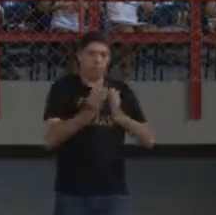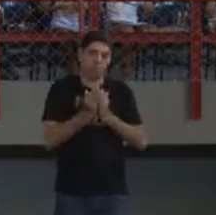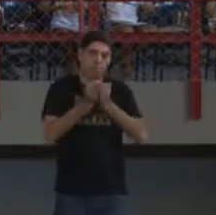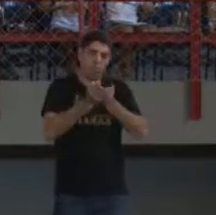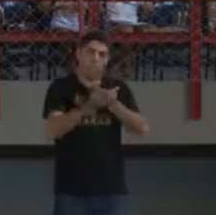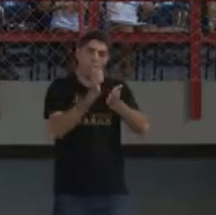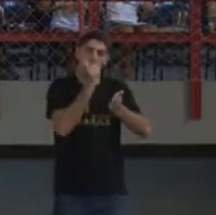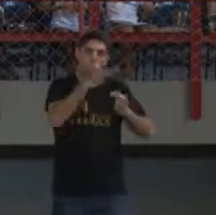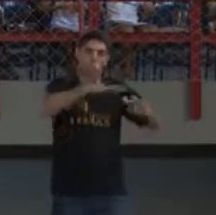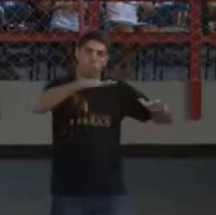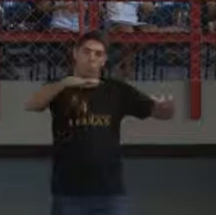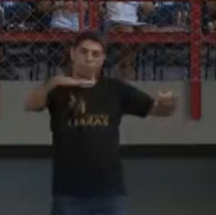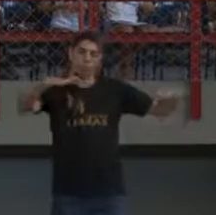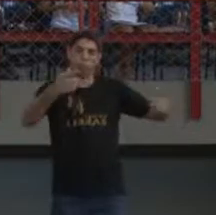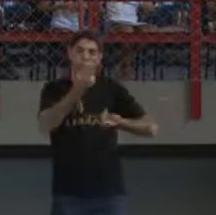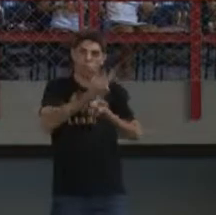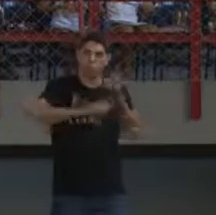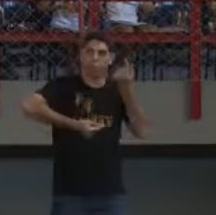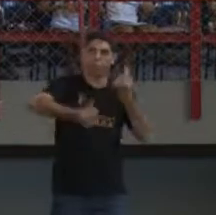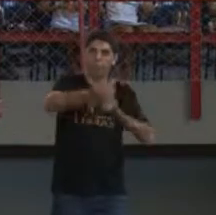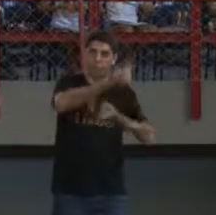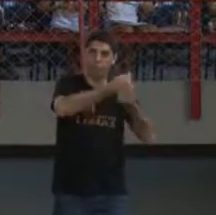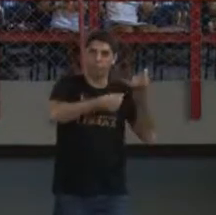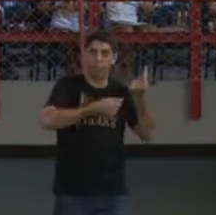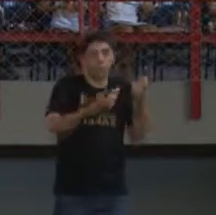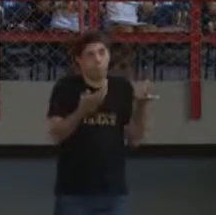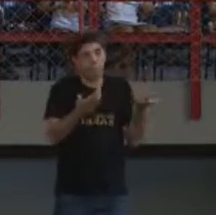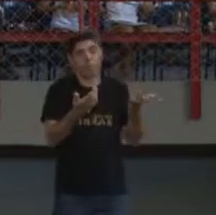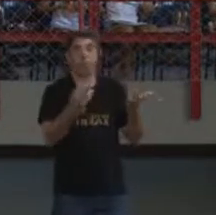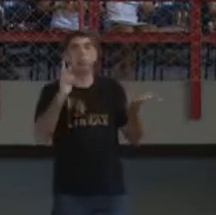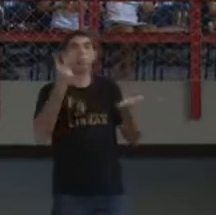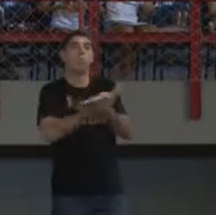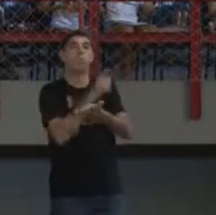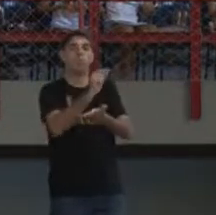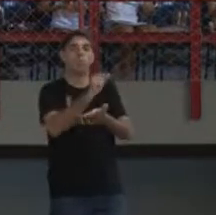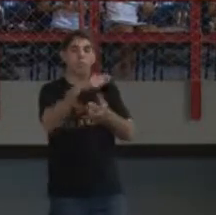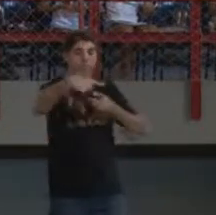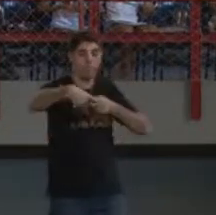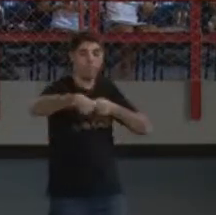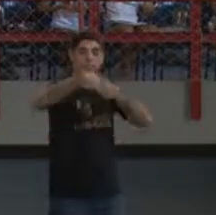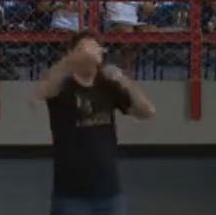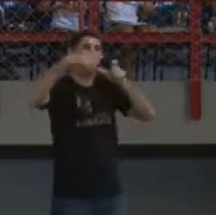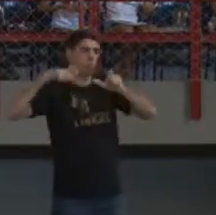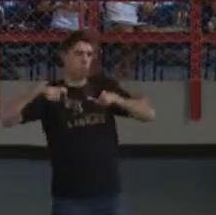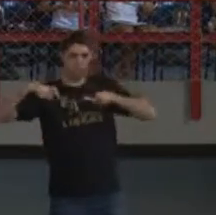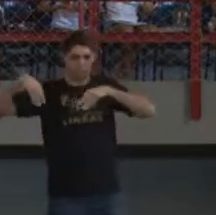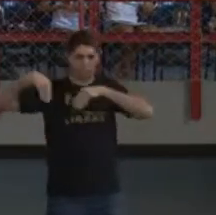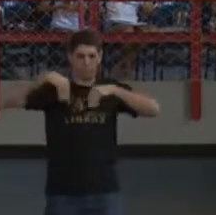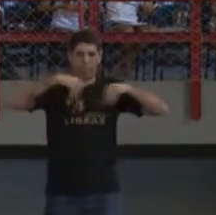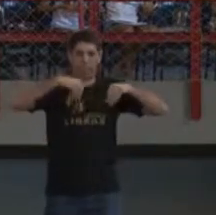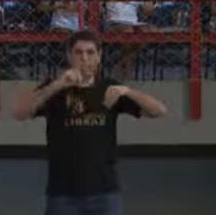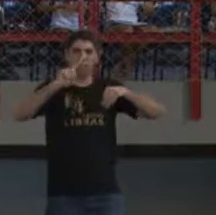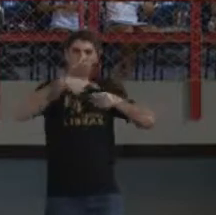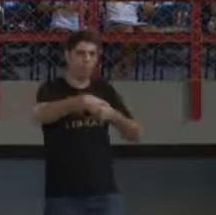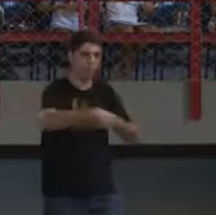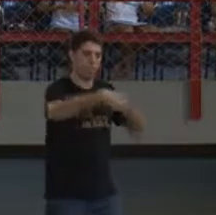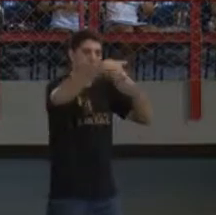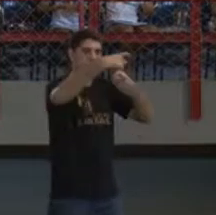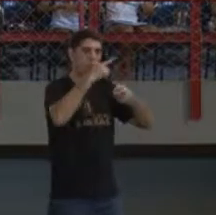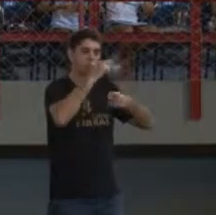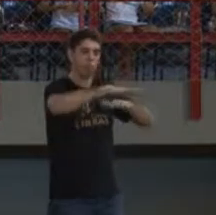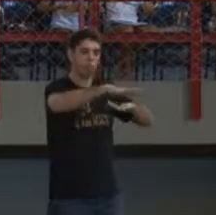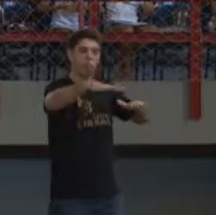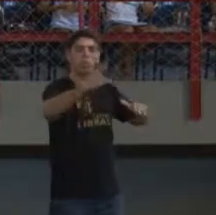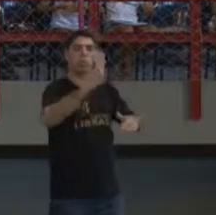mais cedo ou mais tarde vai ter que ter uma guerra pela posse do mar. Que mar é esse? O mar